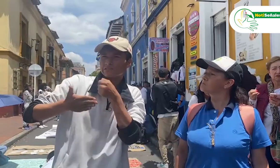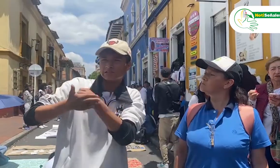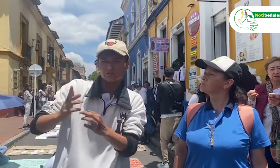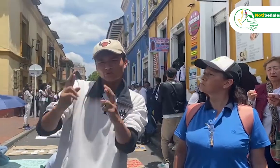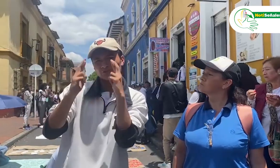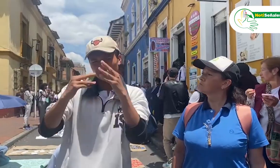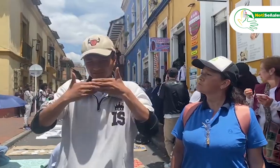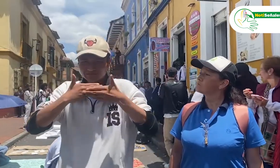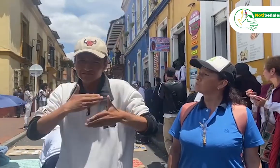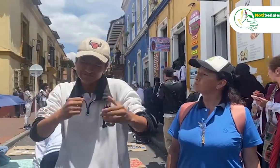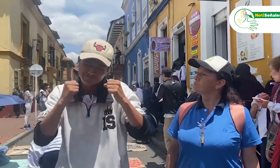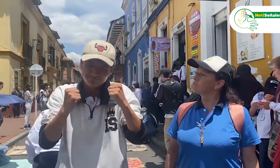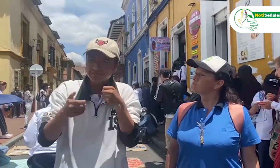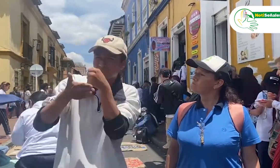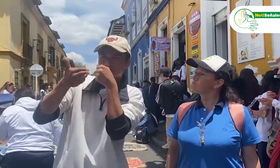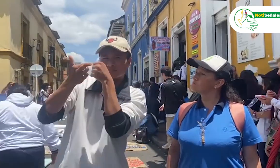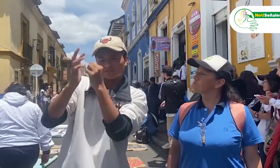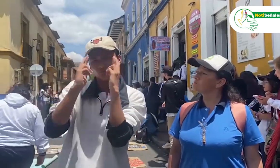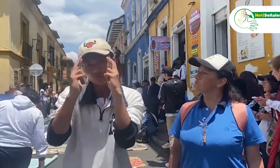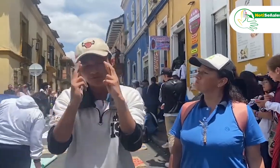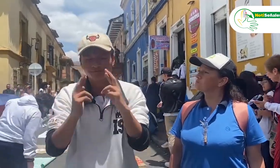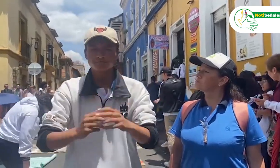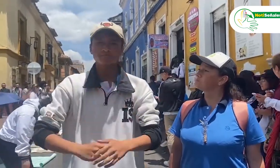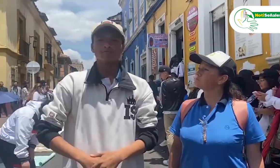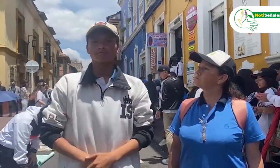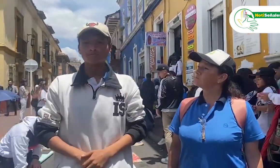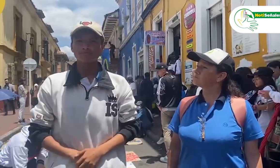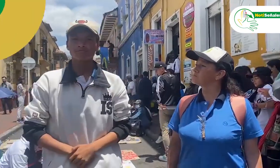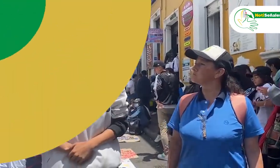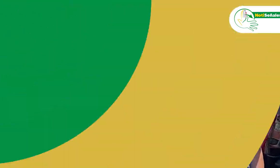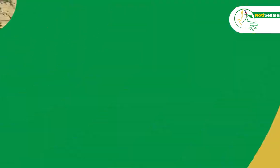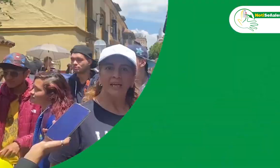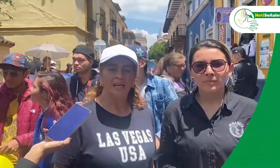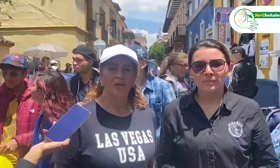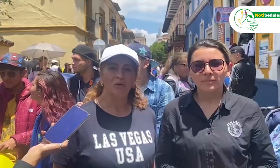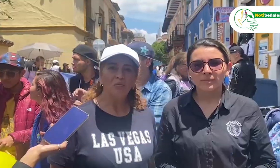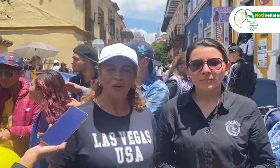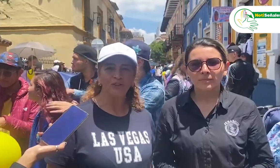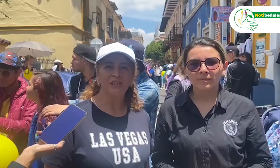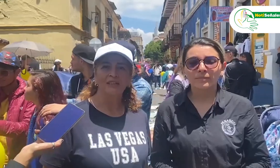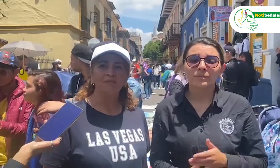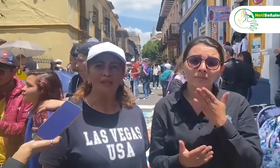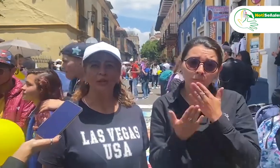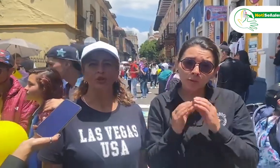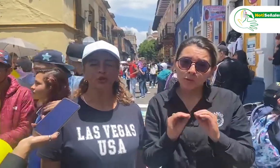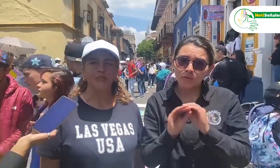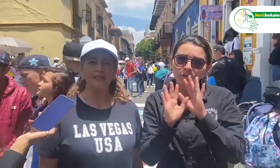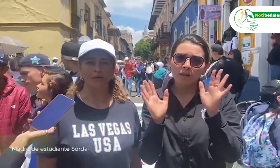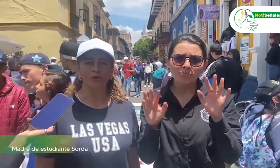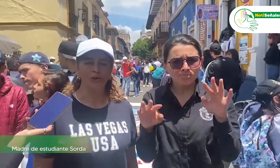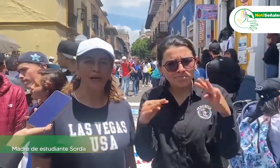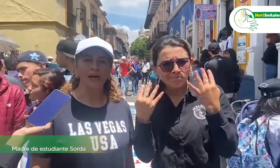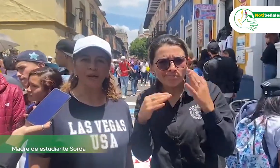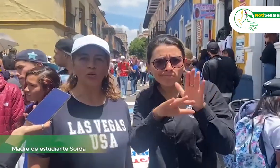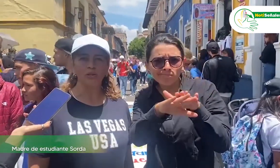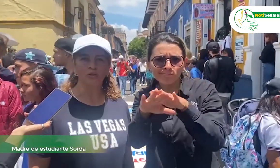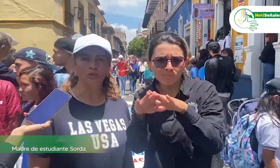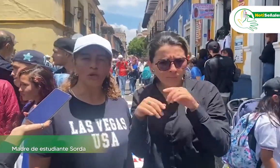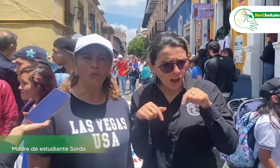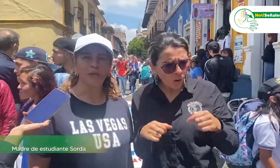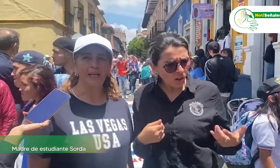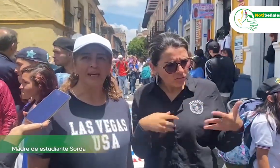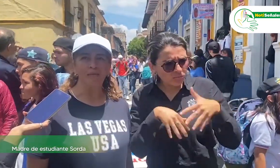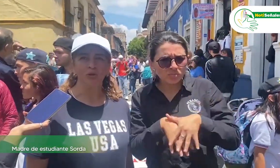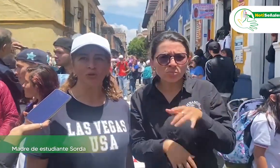y los mediadores. Y tenemos que insistir para que logremos que se consigan. Buenos días, mire, nosotros estamos hoy acá